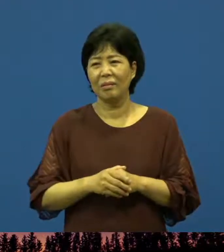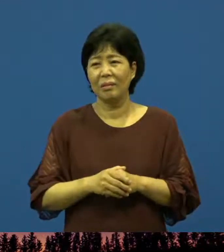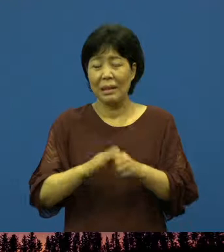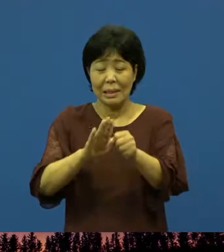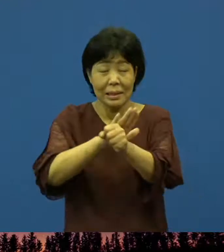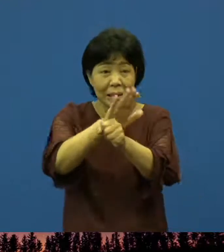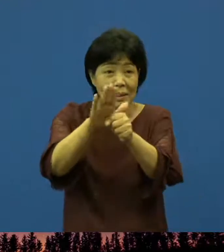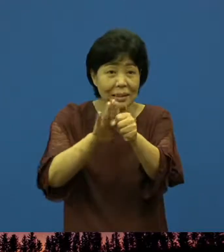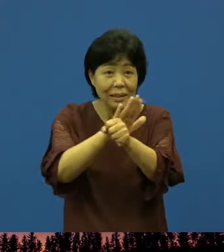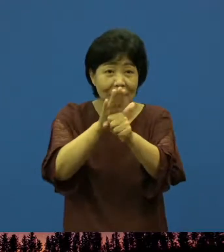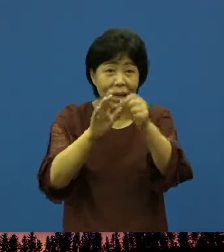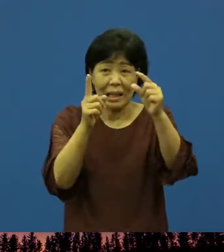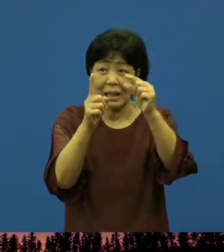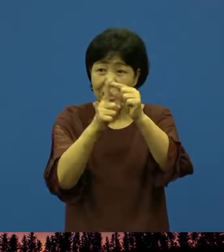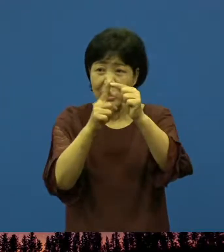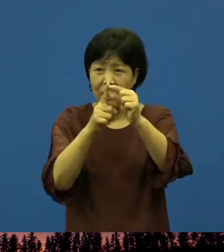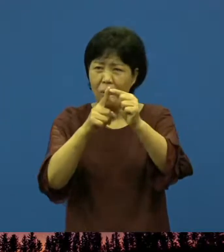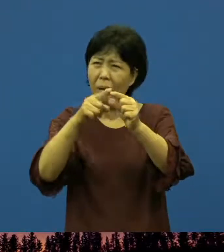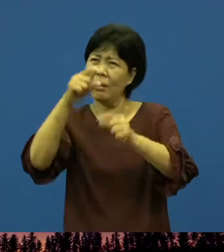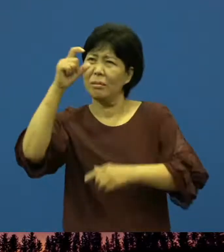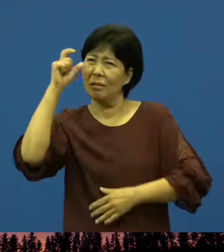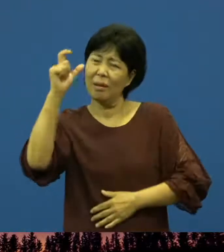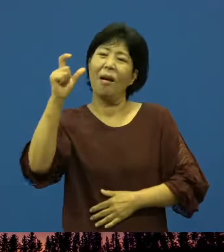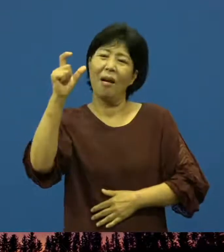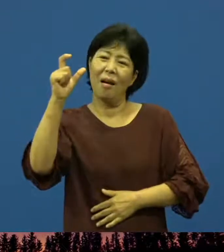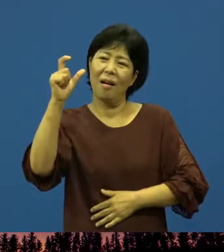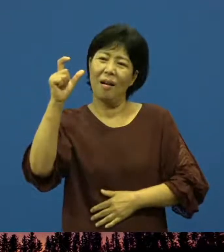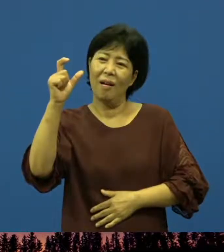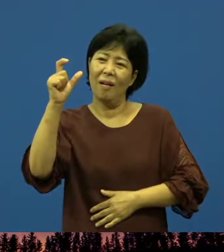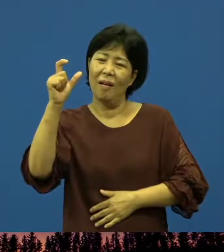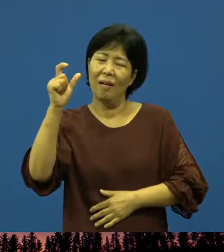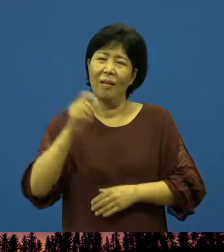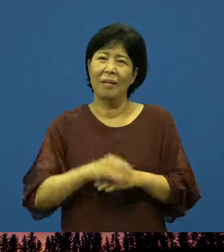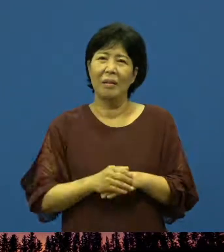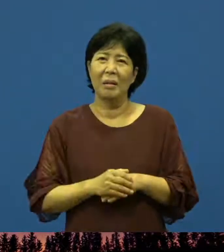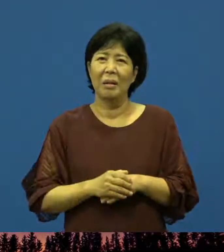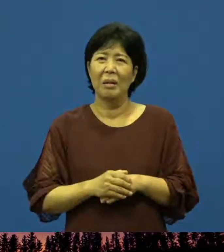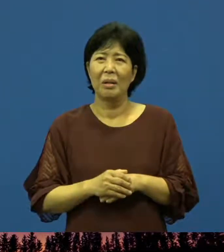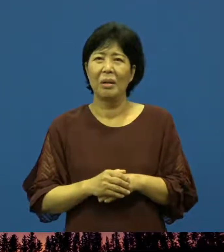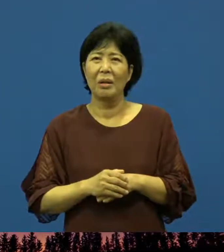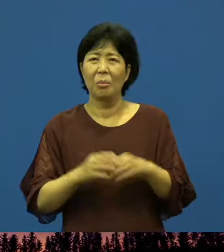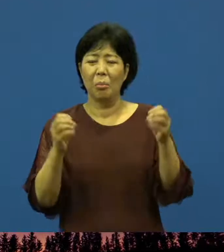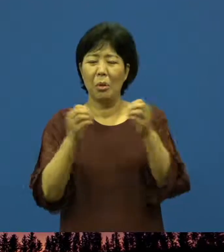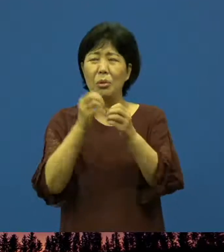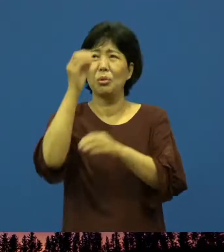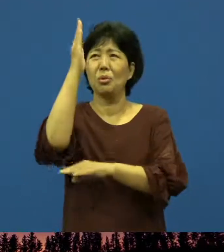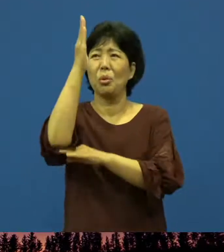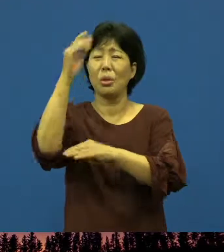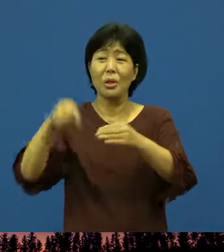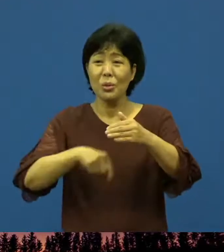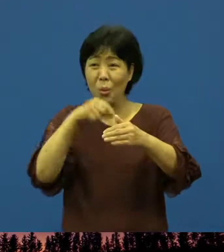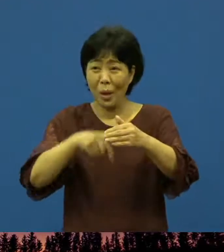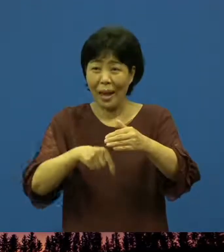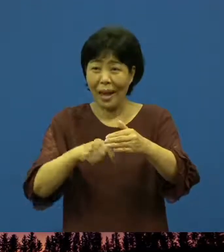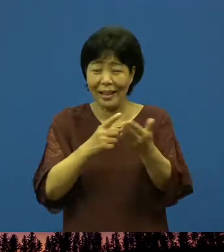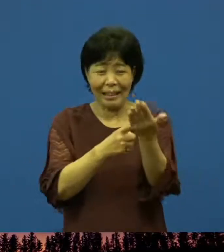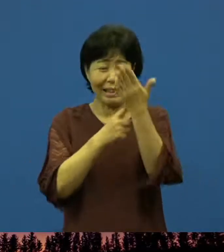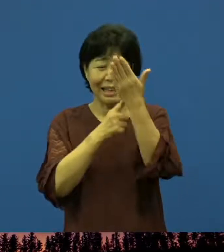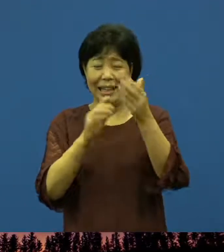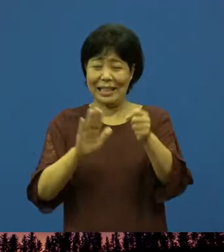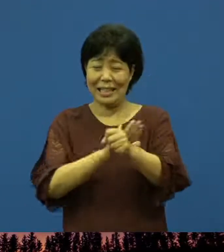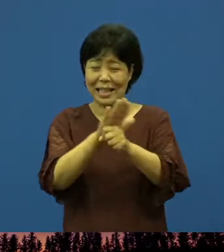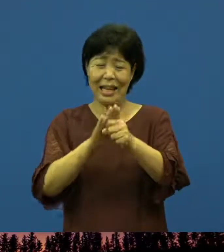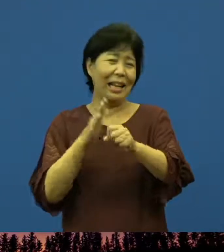사랑이라는 단어는 굉장히 강력한 것입니다. 뭐 어떤 상류 소설에 나오는 그런 사랑이 아니고 하나님이 에베소